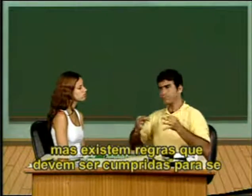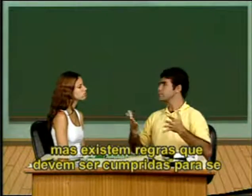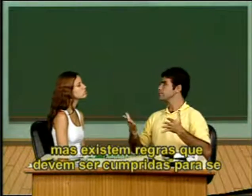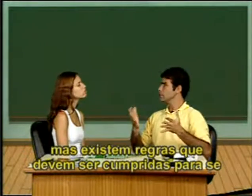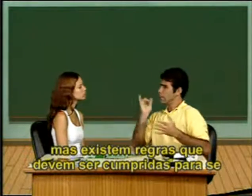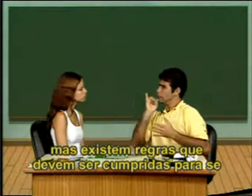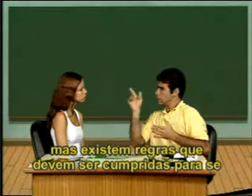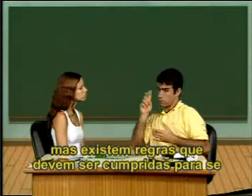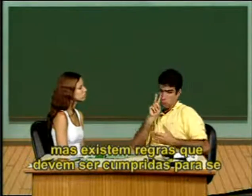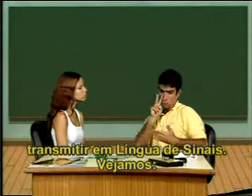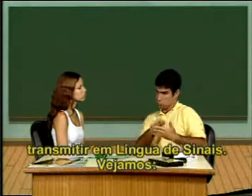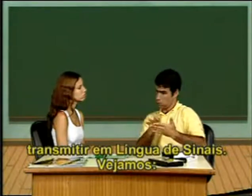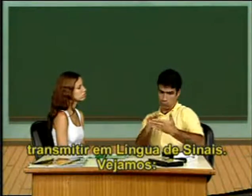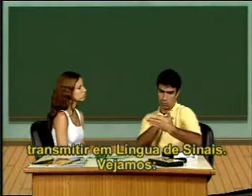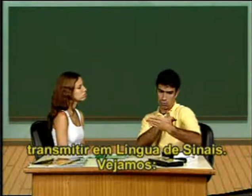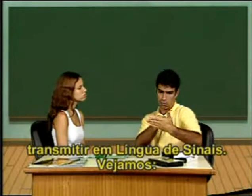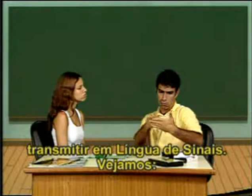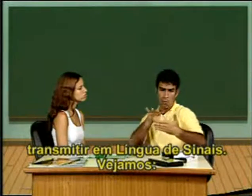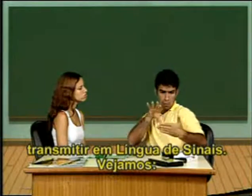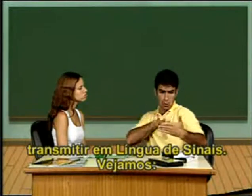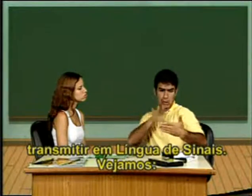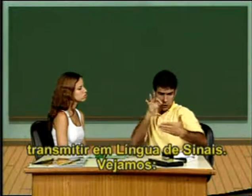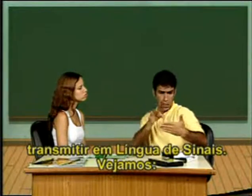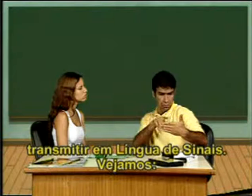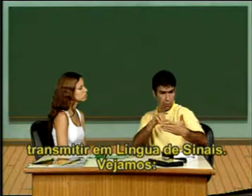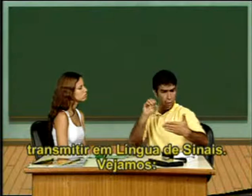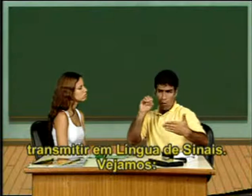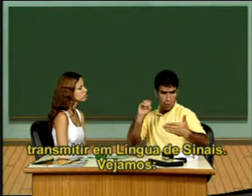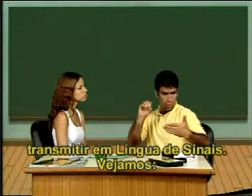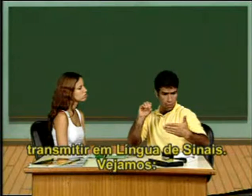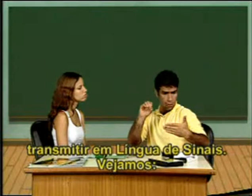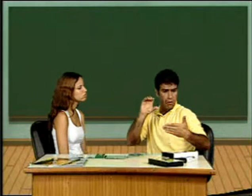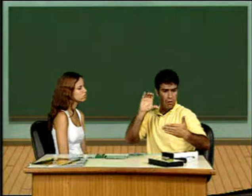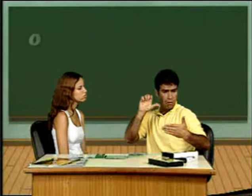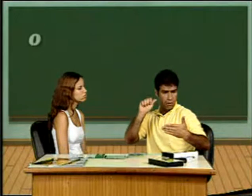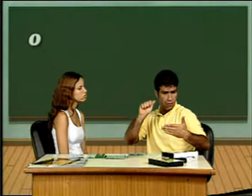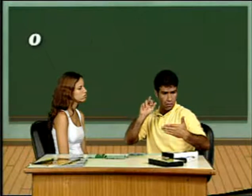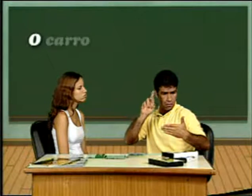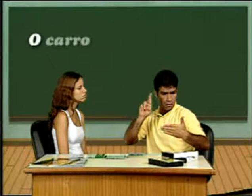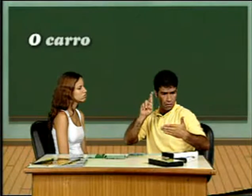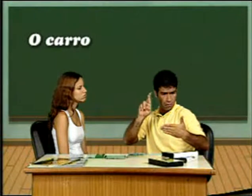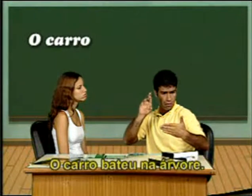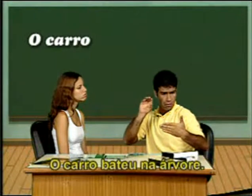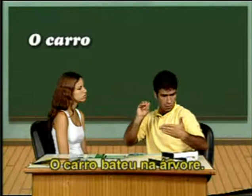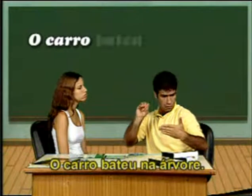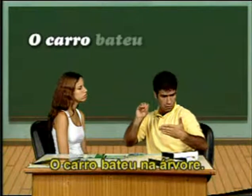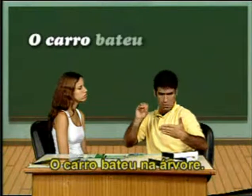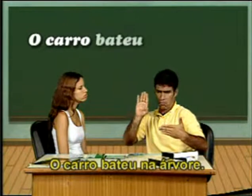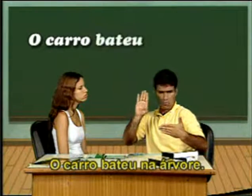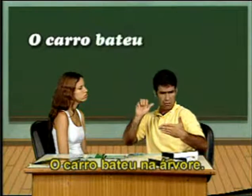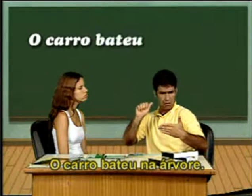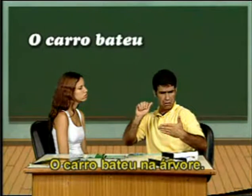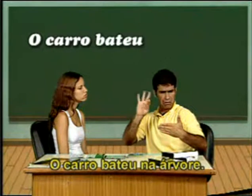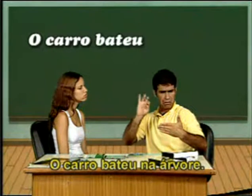devem ser cumpridas para se transmitir em língua de sinais. Vejamos. O carro